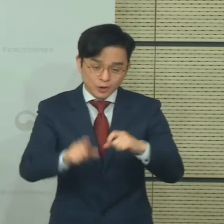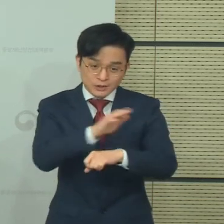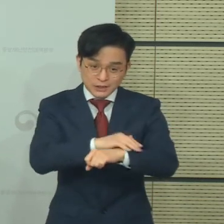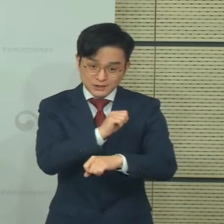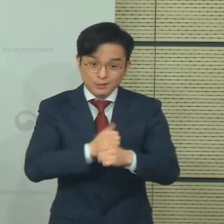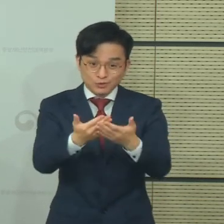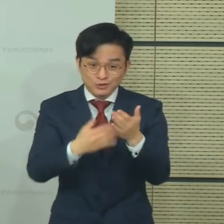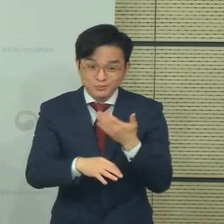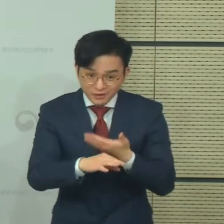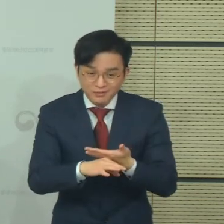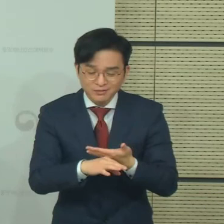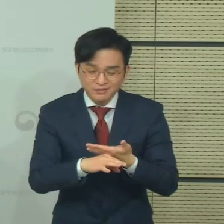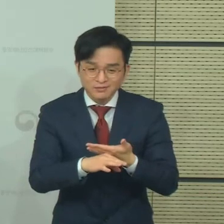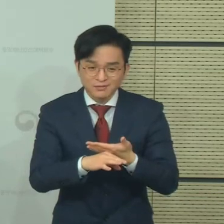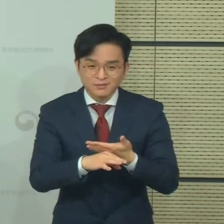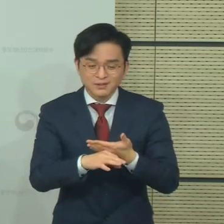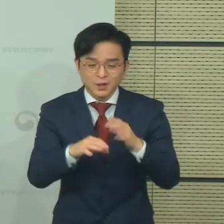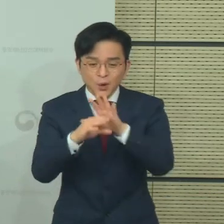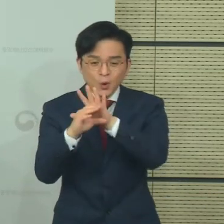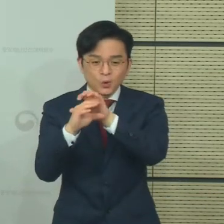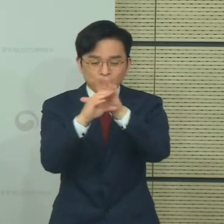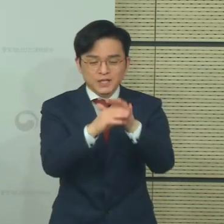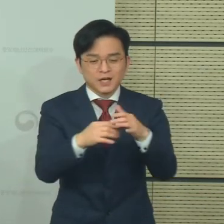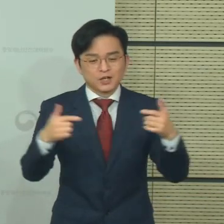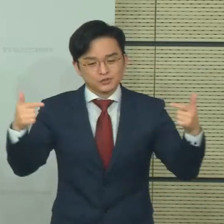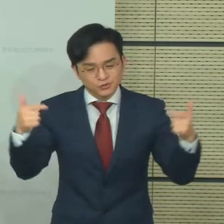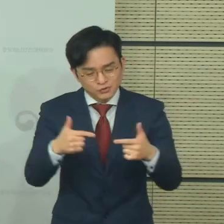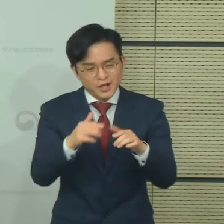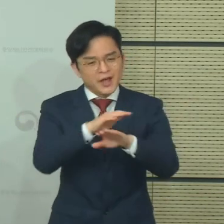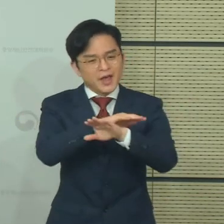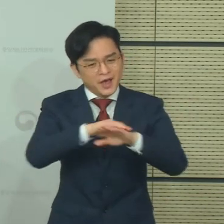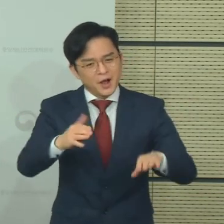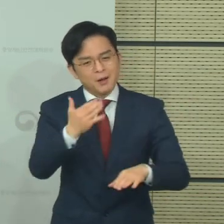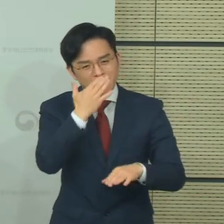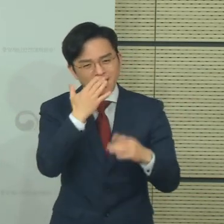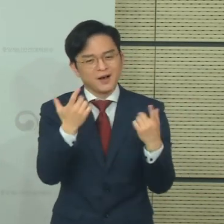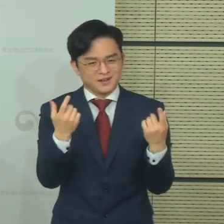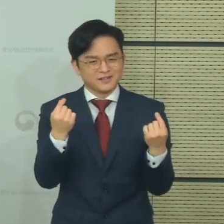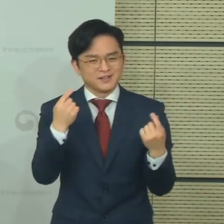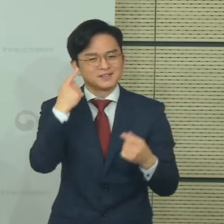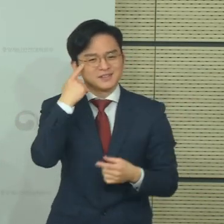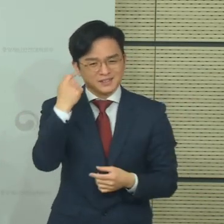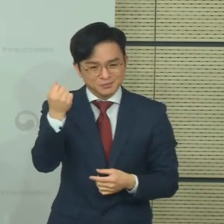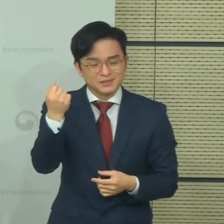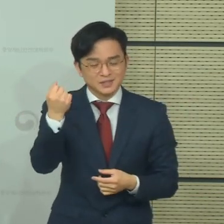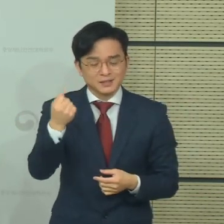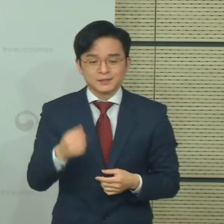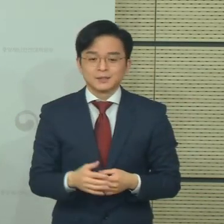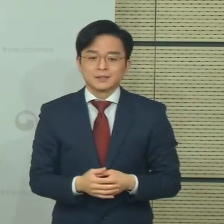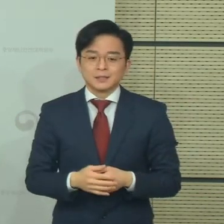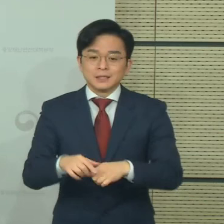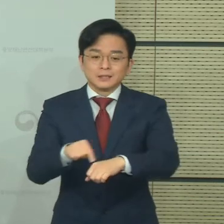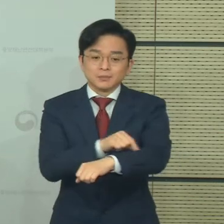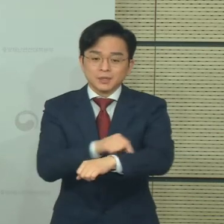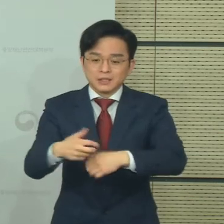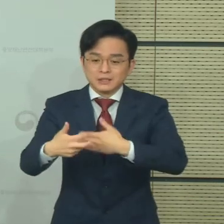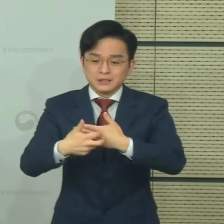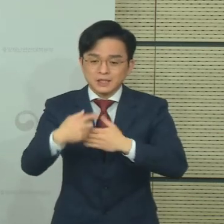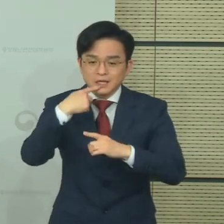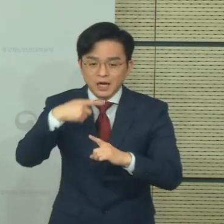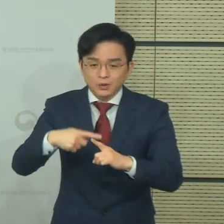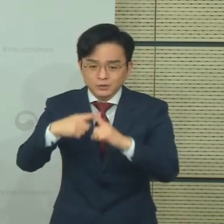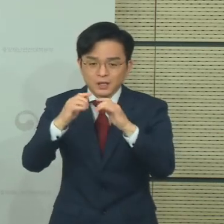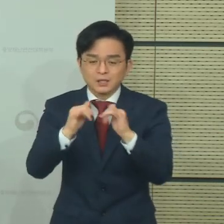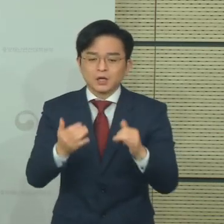있으리라 그렇게 생각을 합니다. 현장에서 일을 하고 계시는 환자들을 돌보고 계시는 의료진들의 어떤 노고에